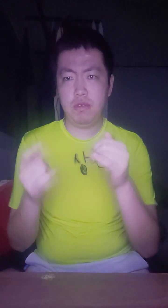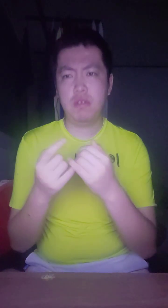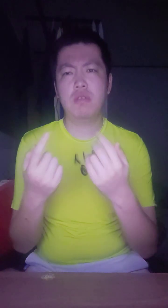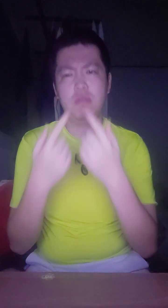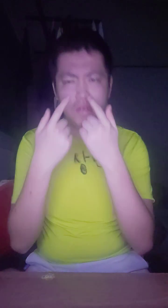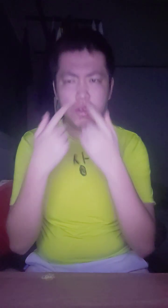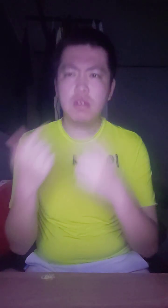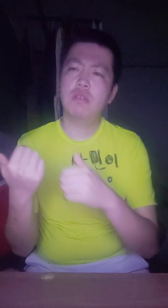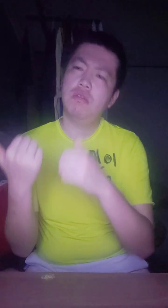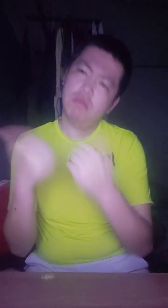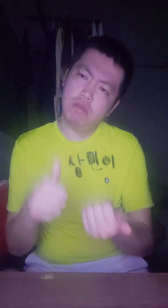순간 의식을 잃었다고 합니다.